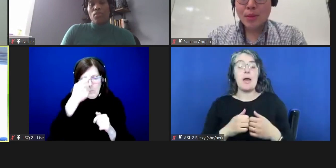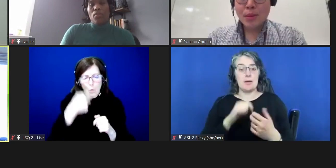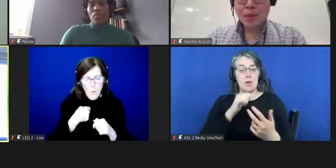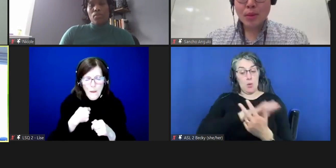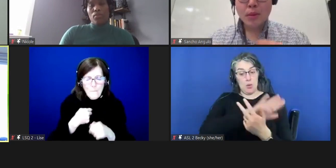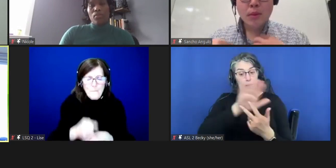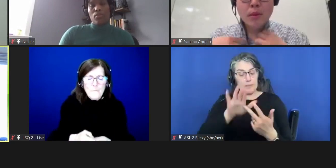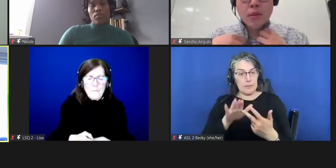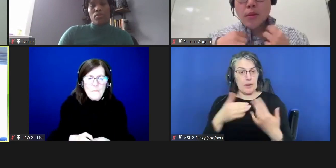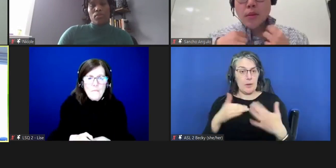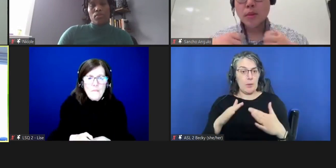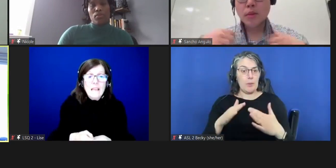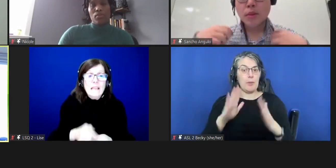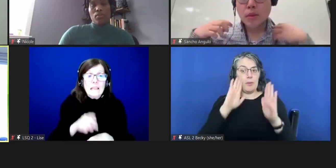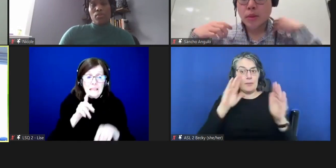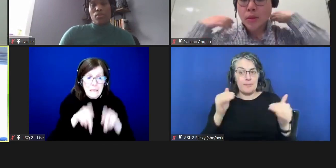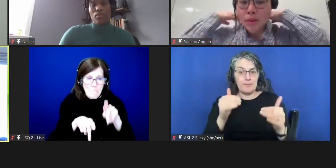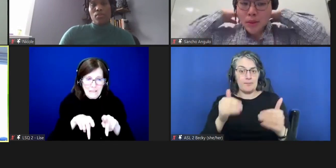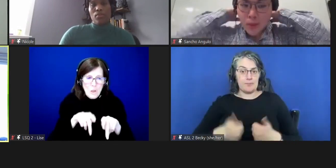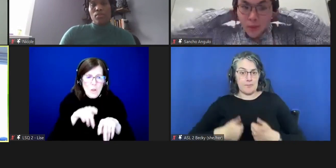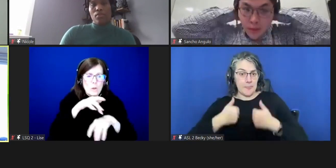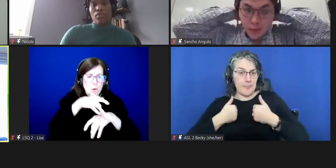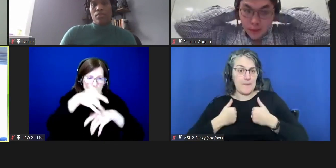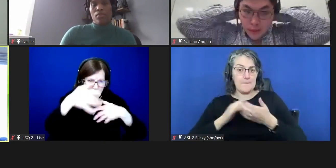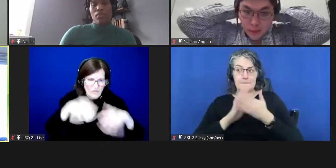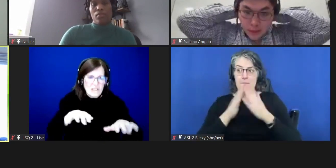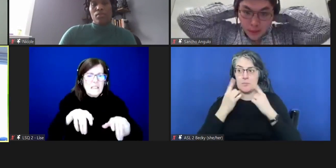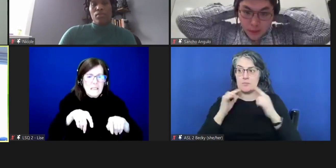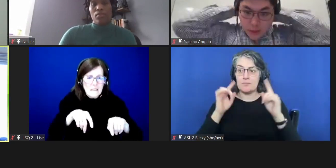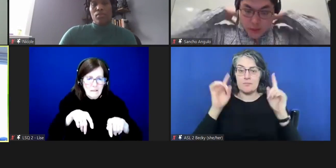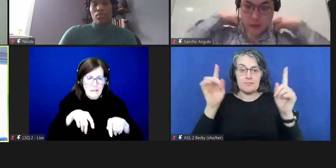des personnes qui ont affronté ces énormes